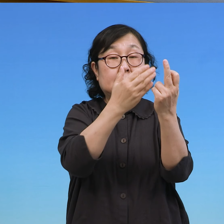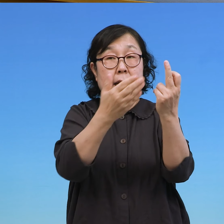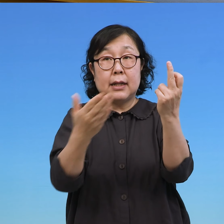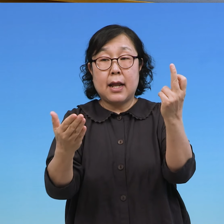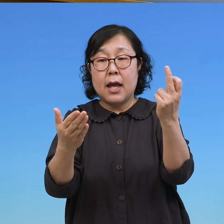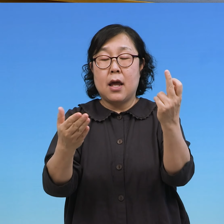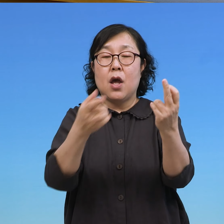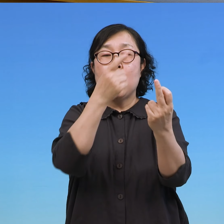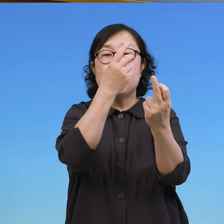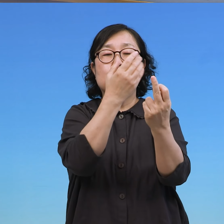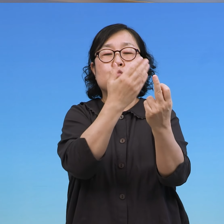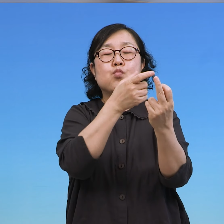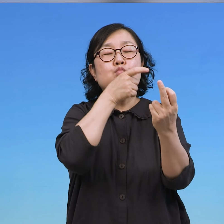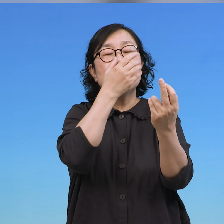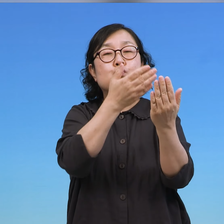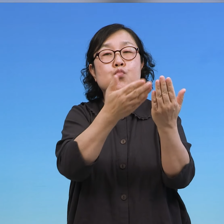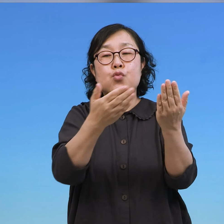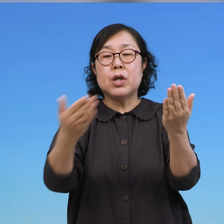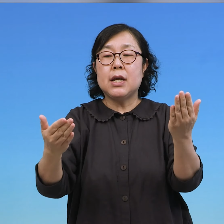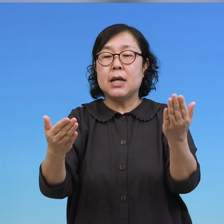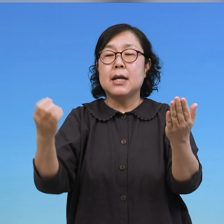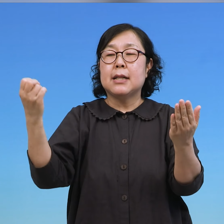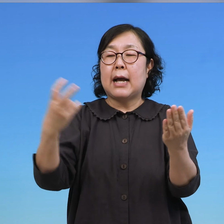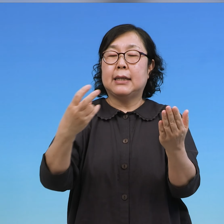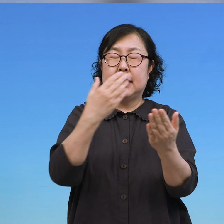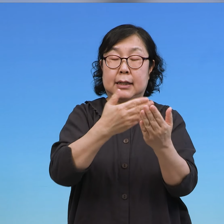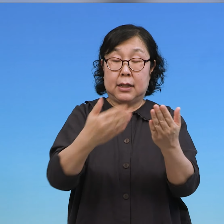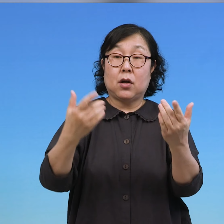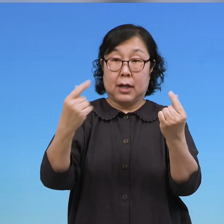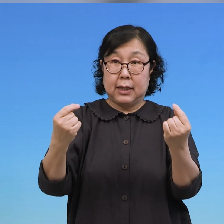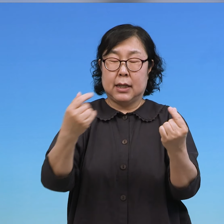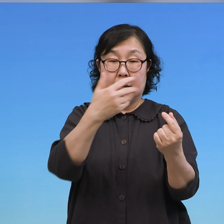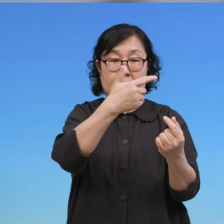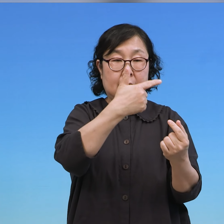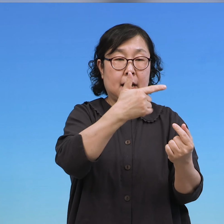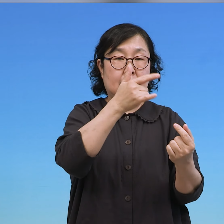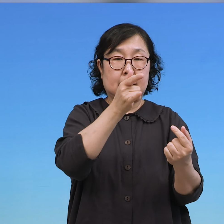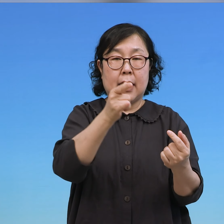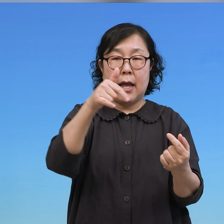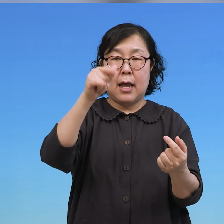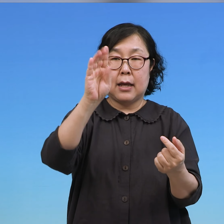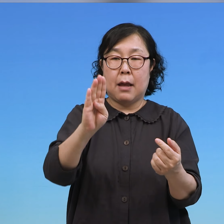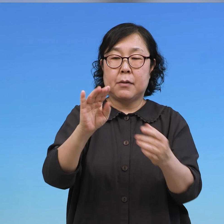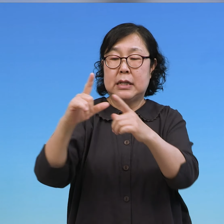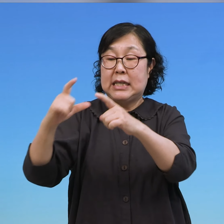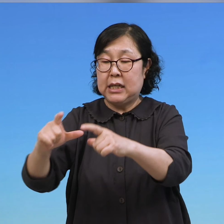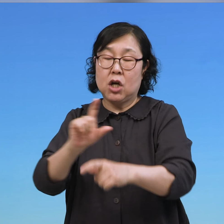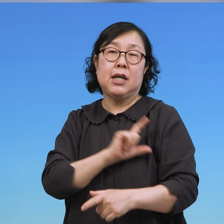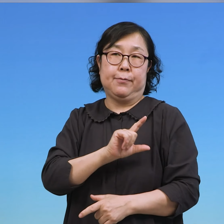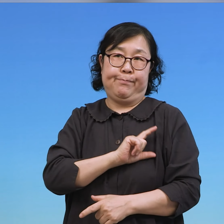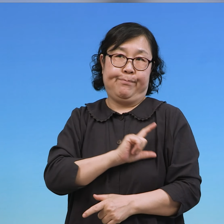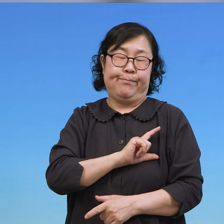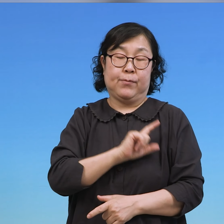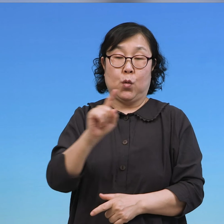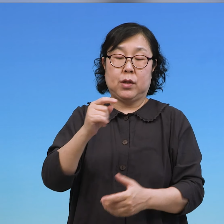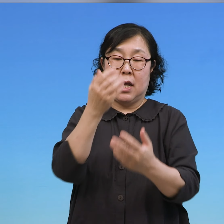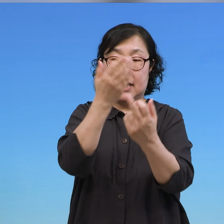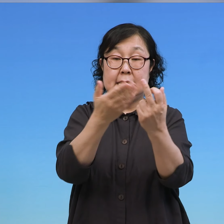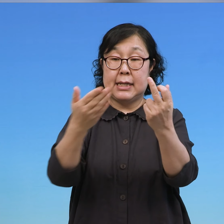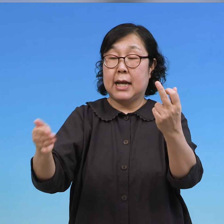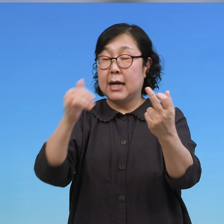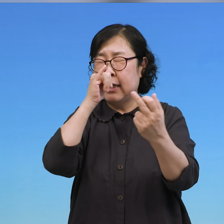썼는가 하면은요, 여기 나오는 이 네겝이라는 그 지역 이름입니다. 그 지역에 흐르는 시내인데요,